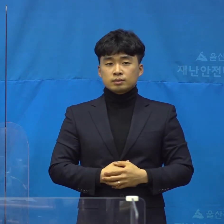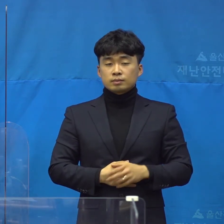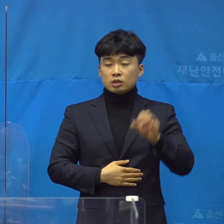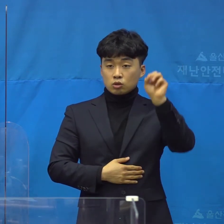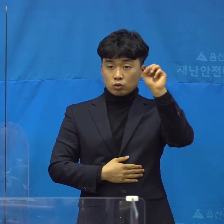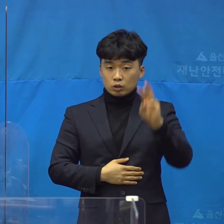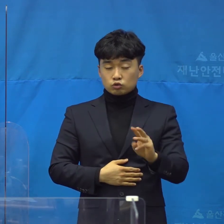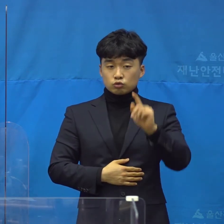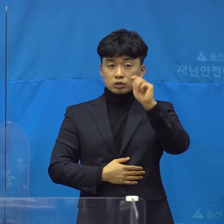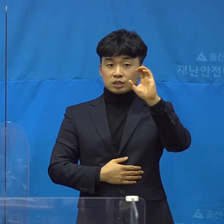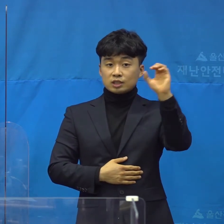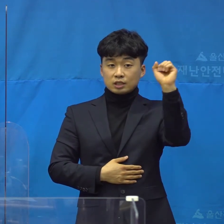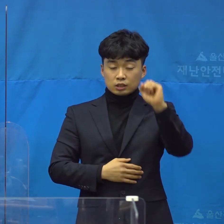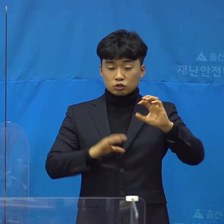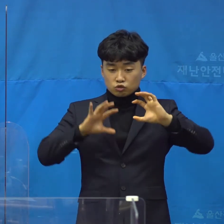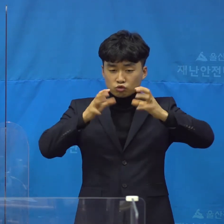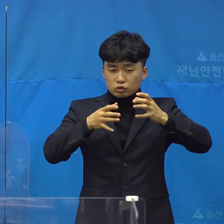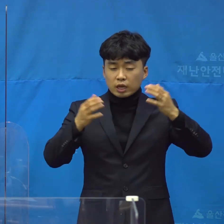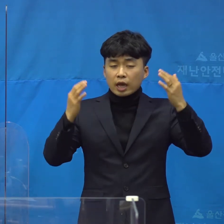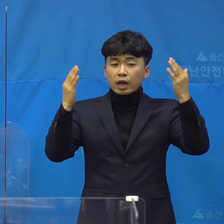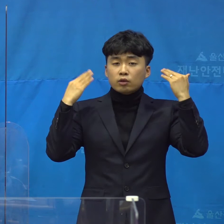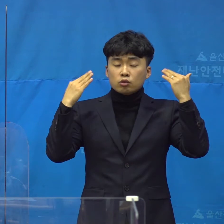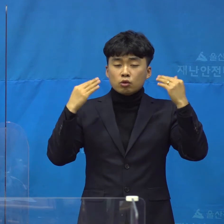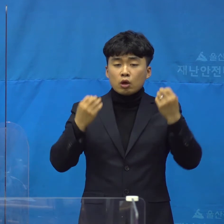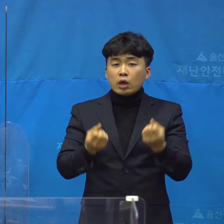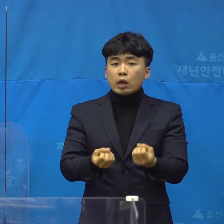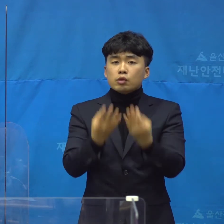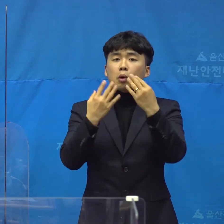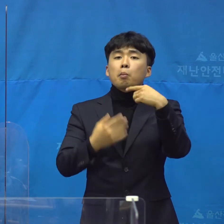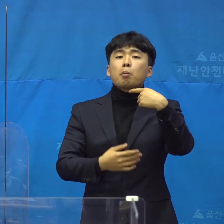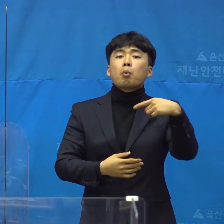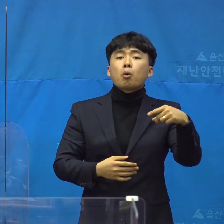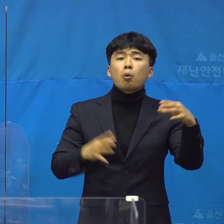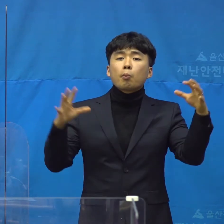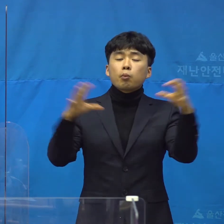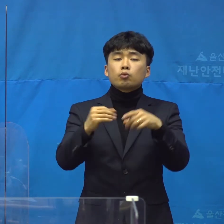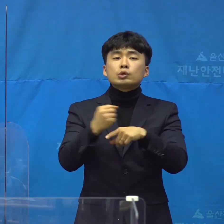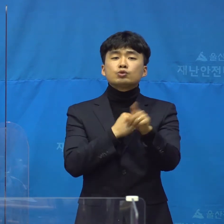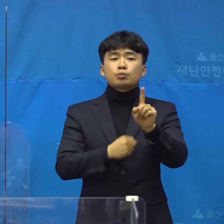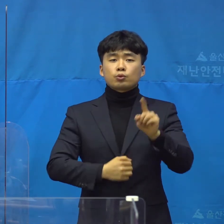그 광주 TCS 국제학교에서 어떤 행사가 있었는지 확인이 되셨는지요?